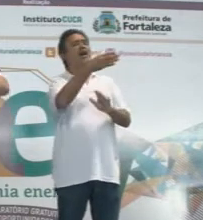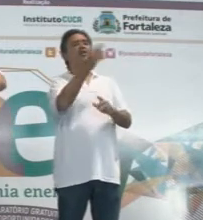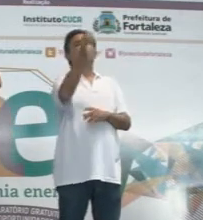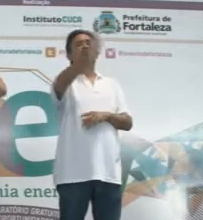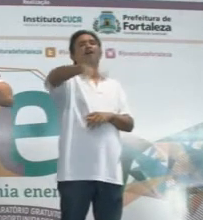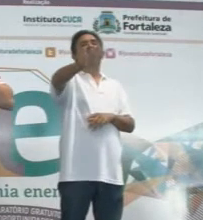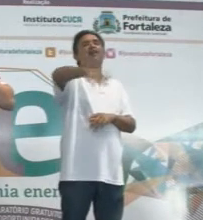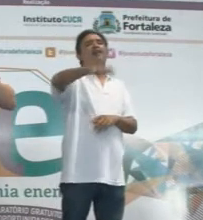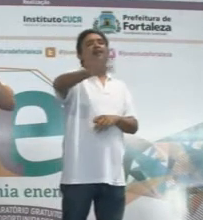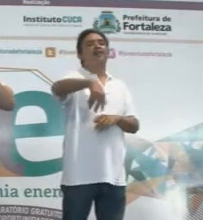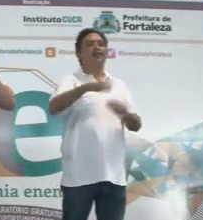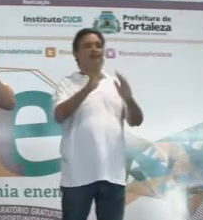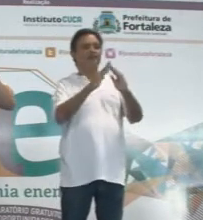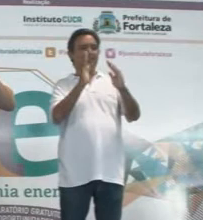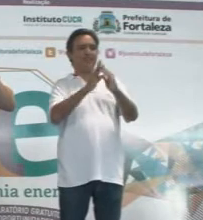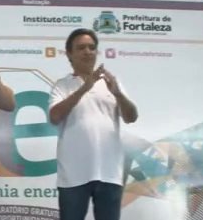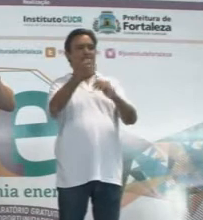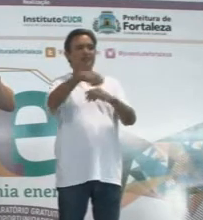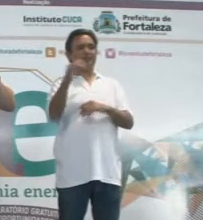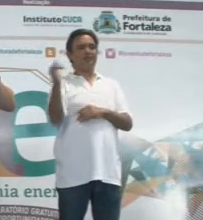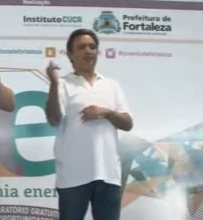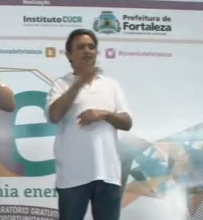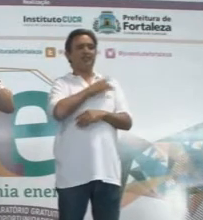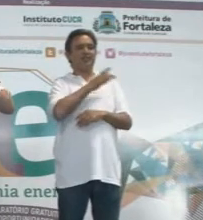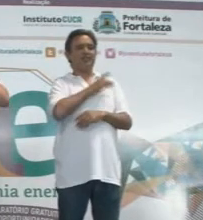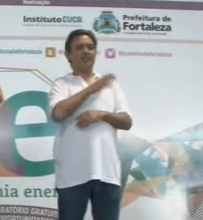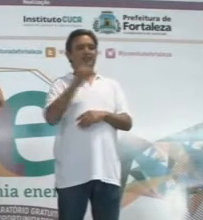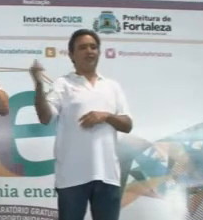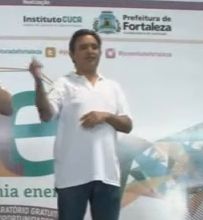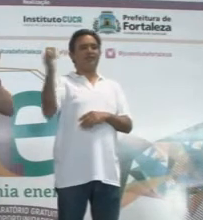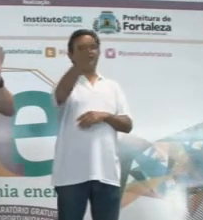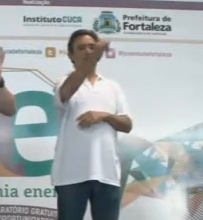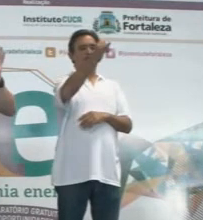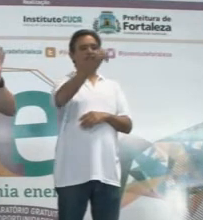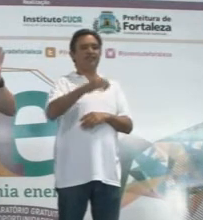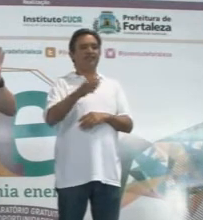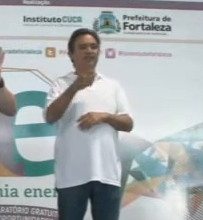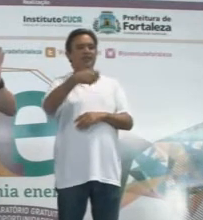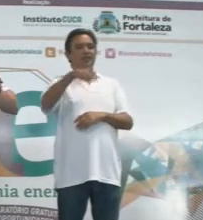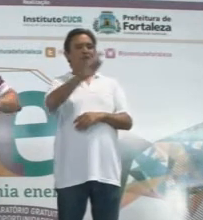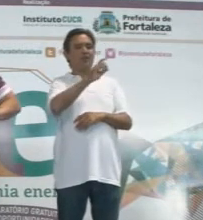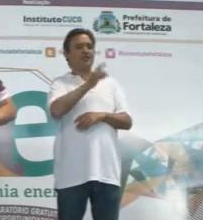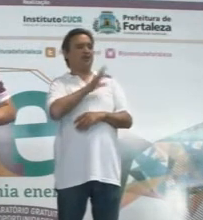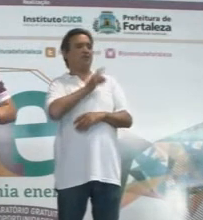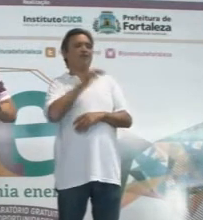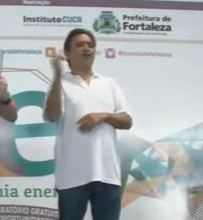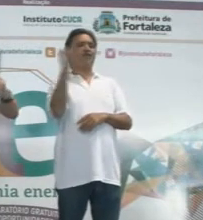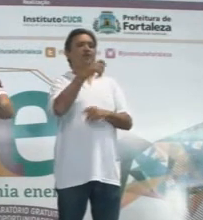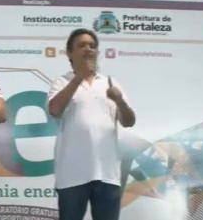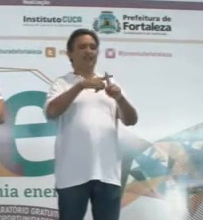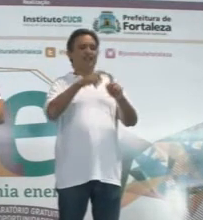barato para quem tem medo de avião. Quem enjoa, só o filé. Tá certo? Pode ir